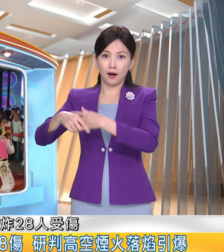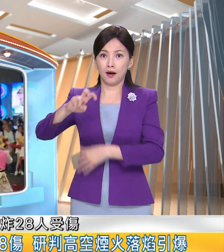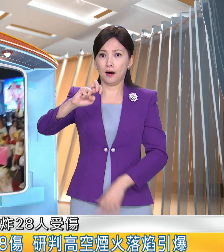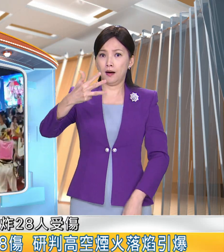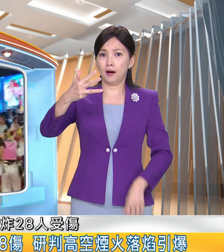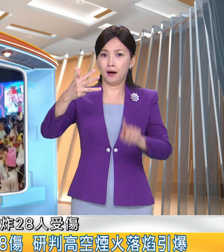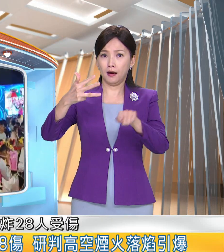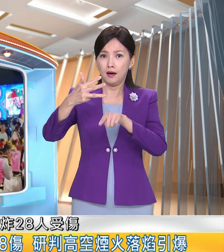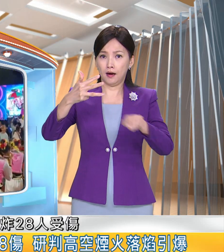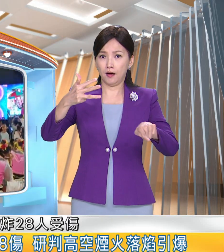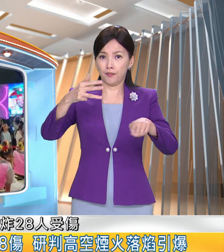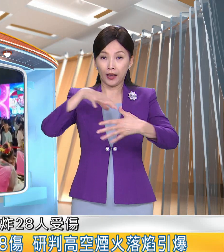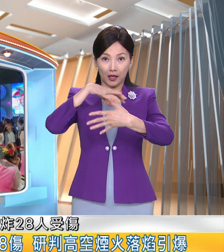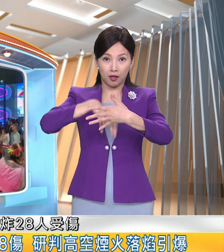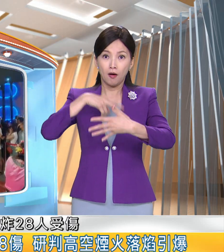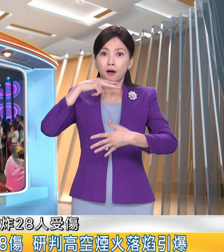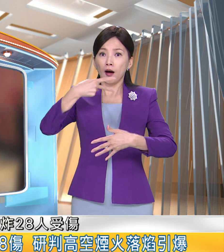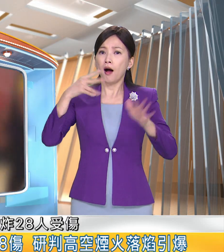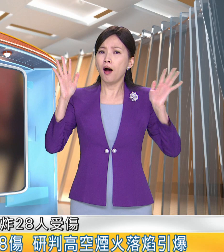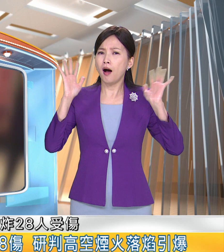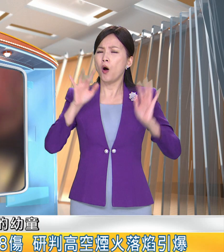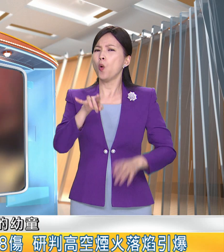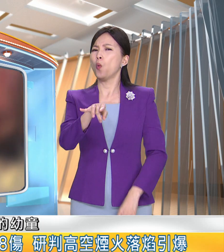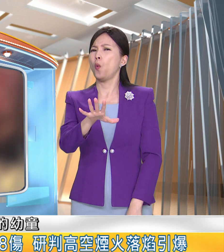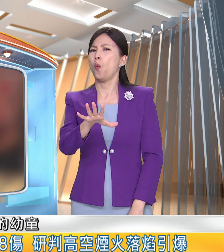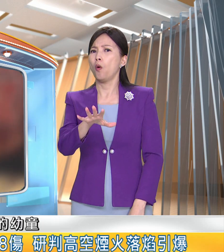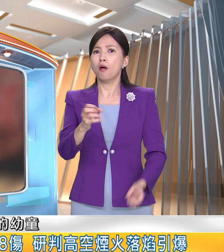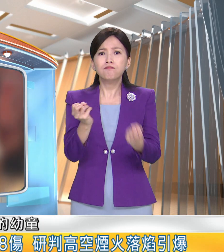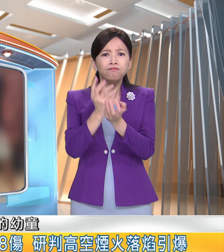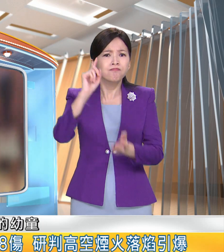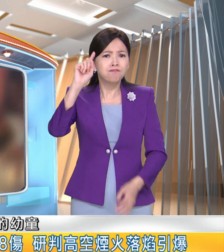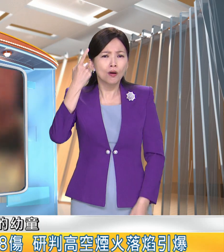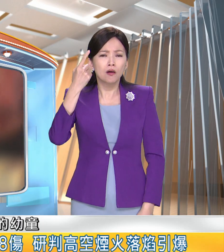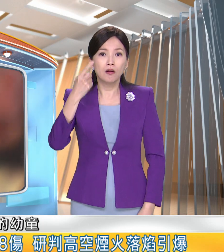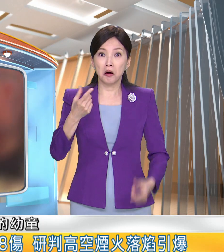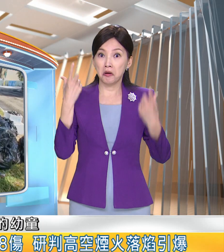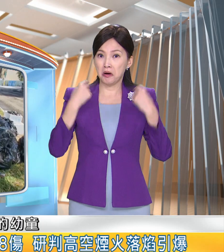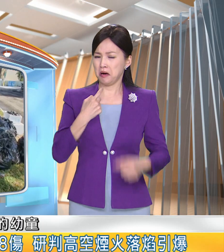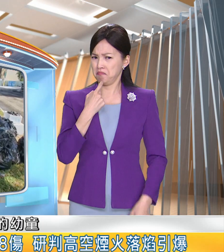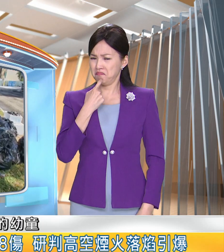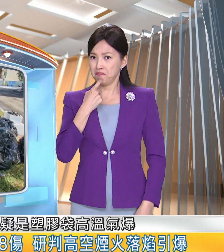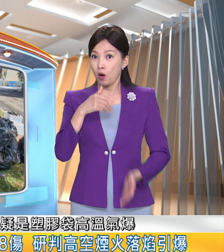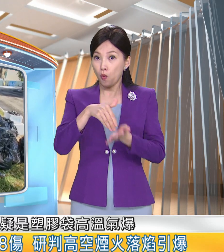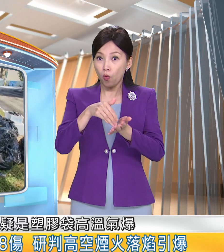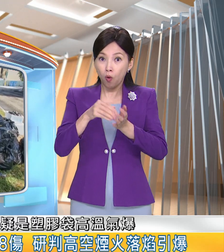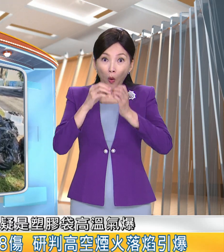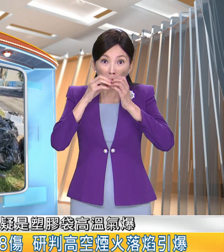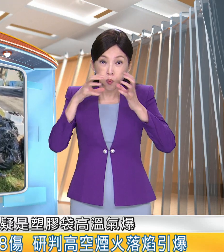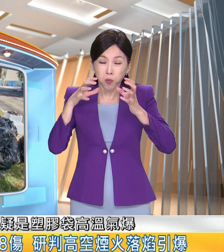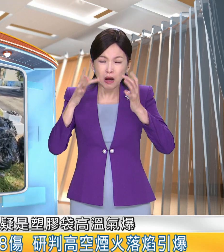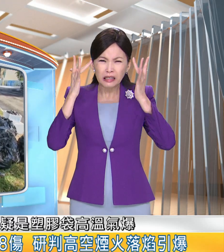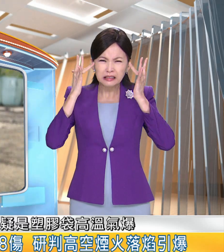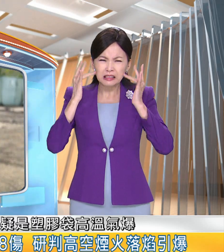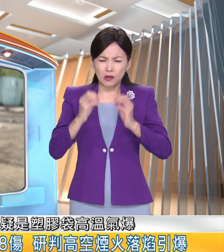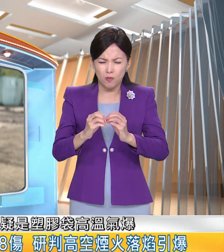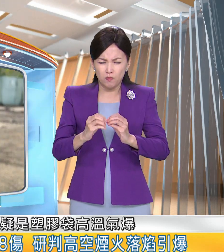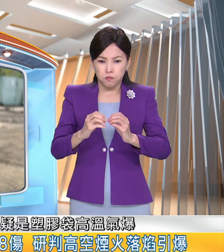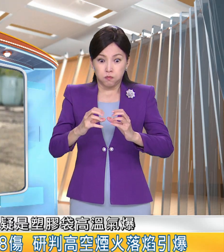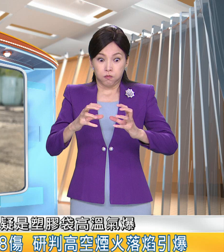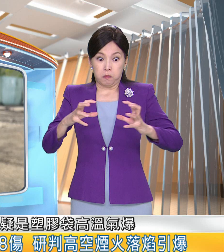有28个人受伤，还包括了年仅2岁的幼童。爆炸原因原先怀疑是塑